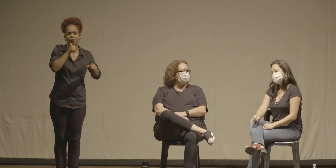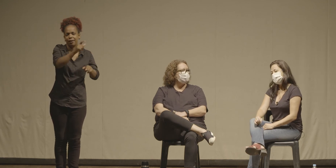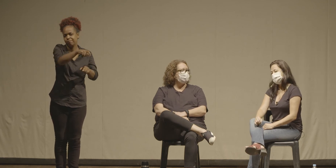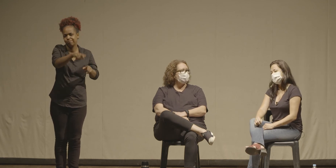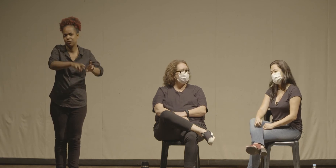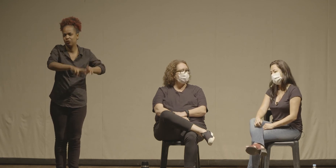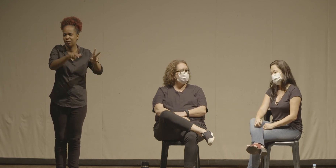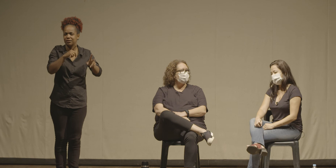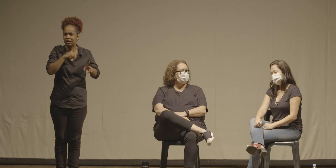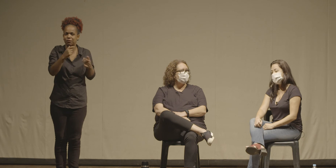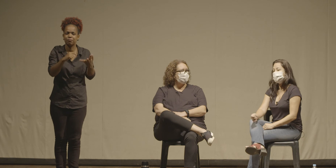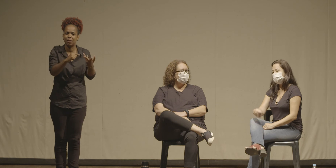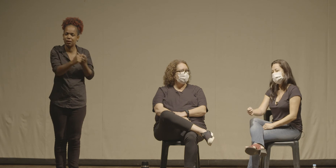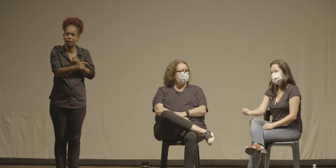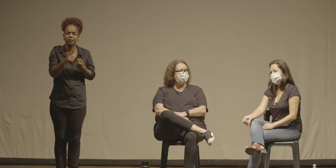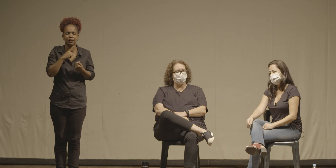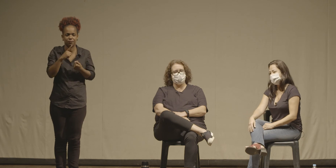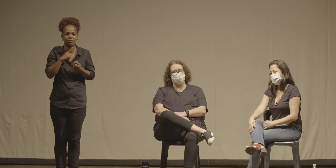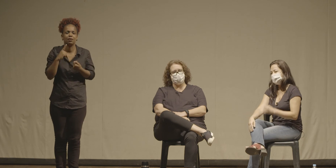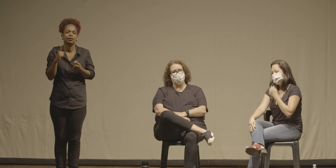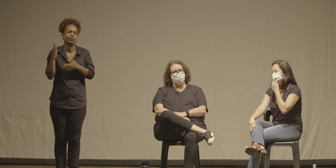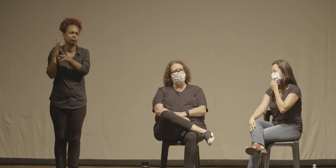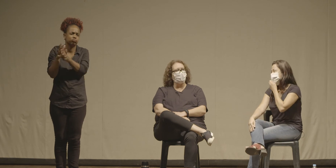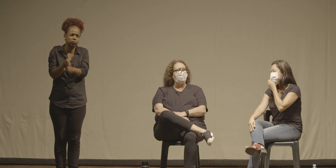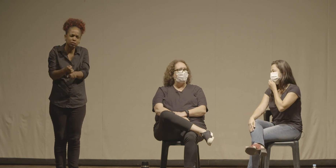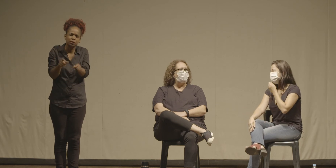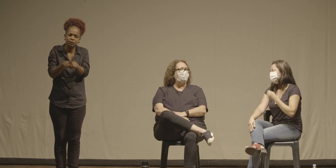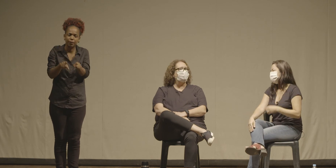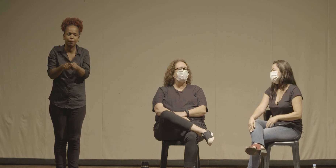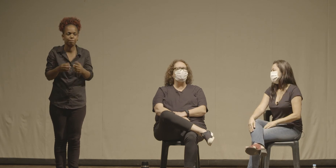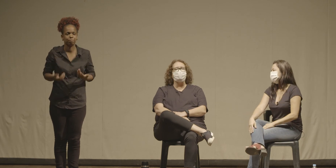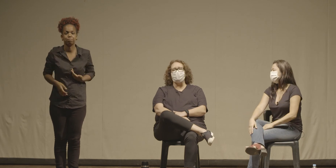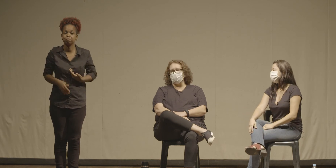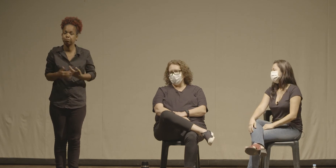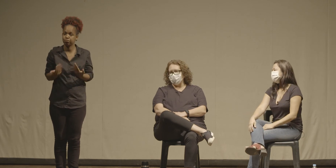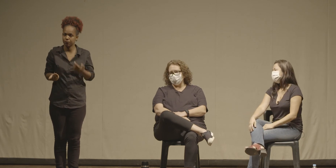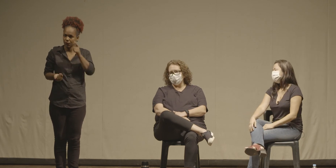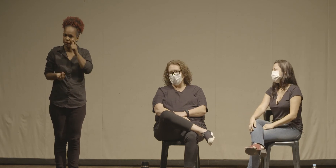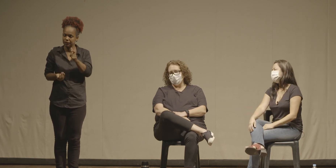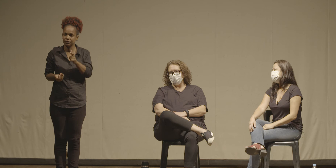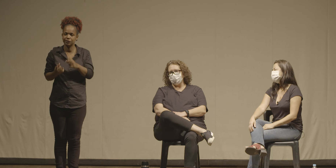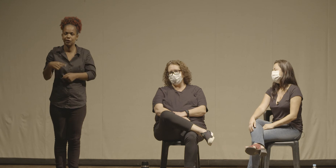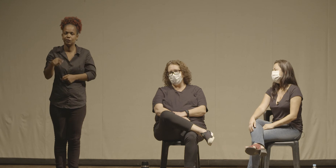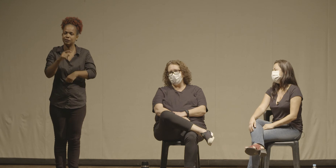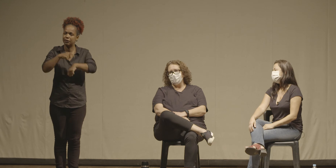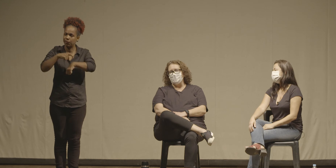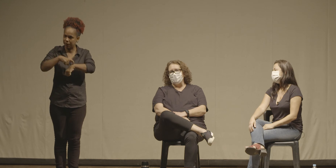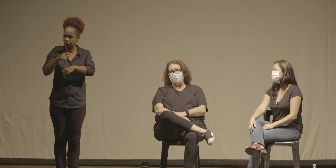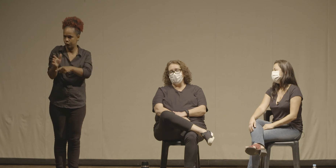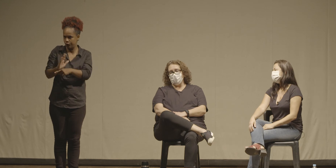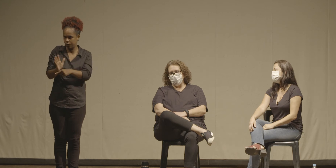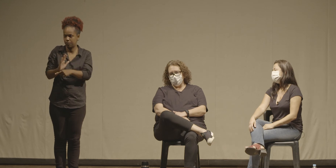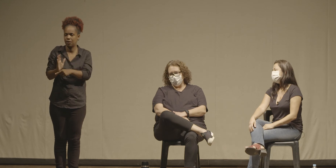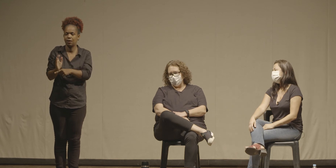isso tem que ser levado em conta, na ponta do lápis, né? É interessante também a gente ressaltar um momento do filme